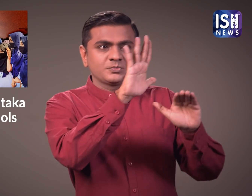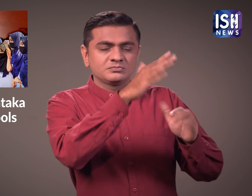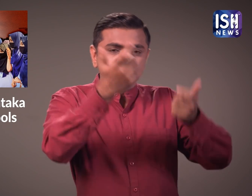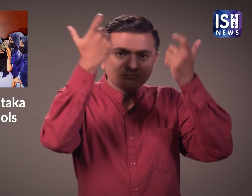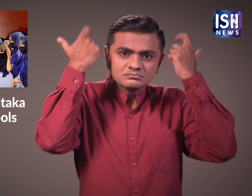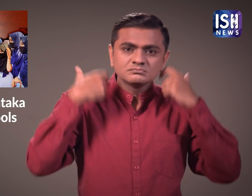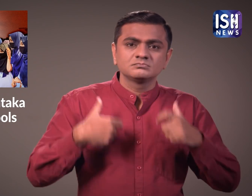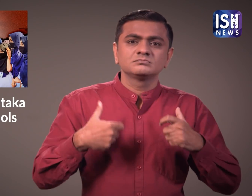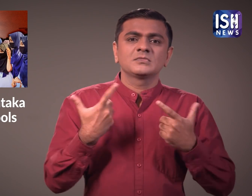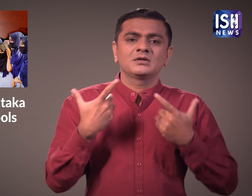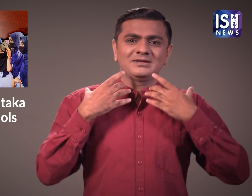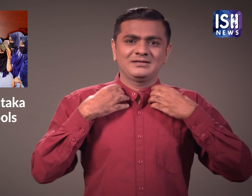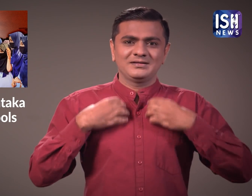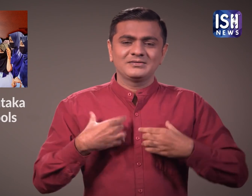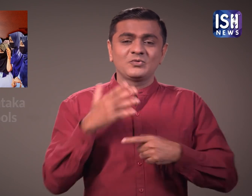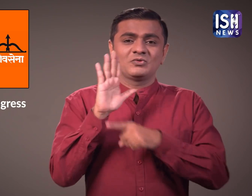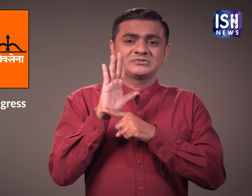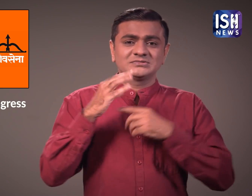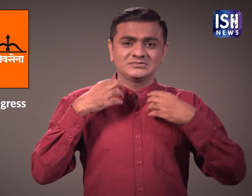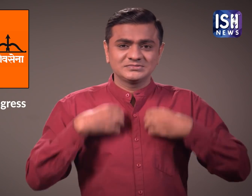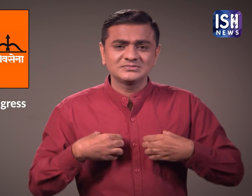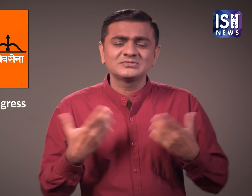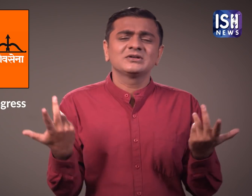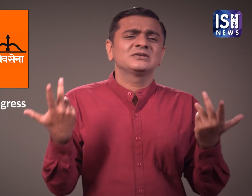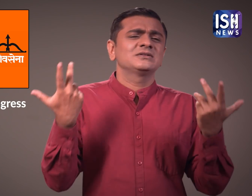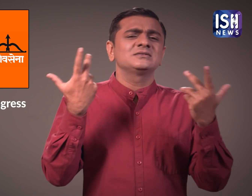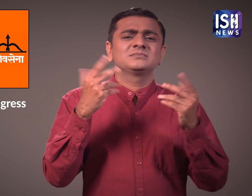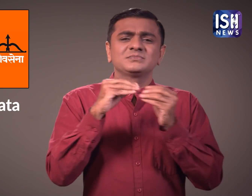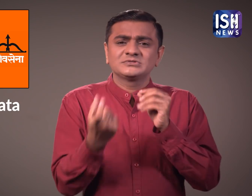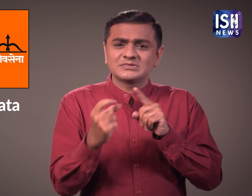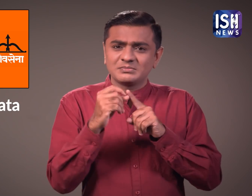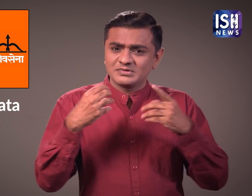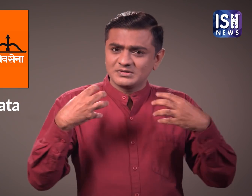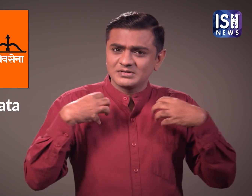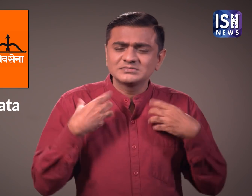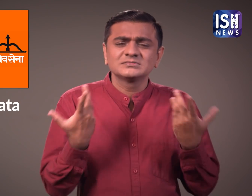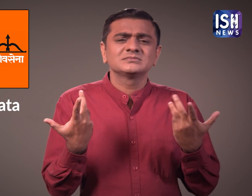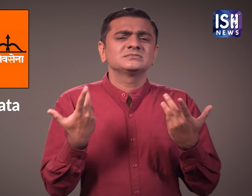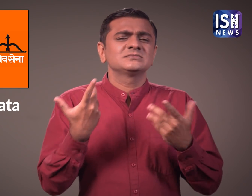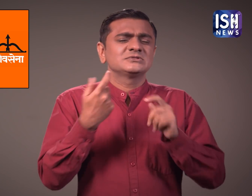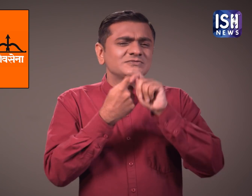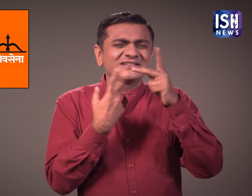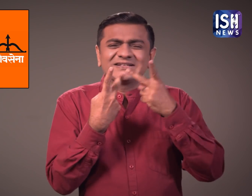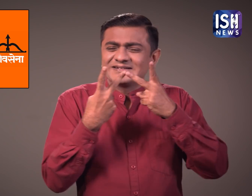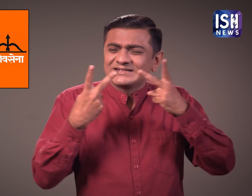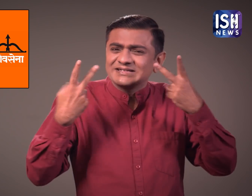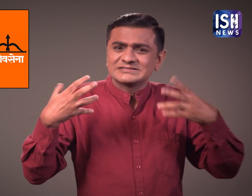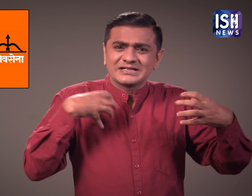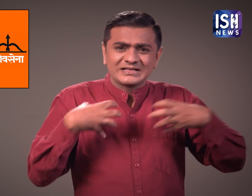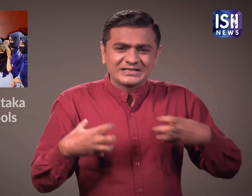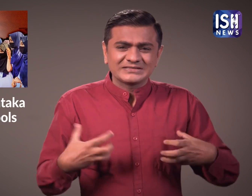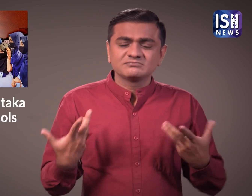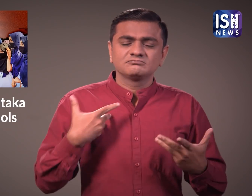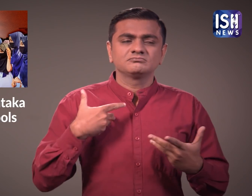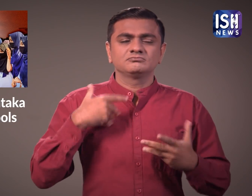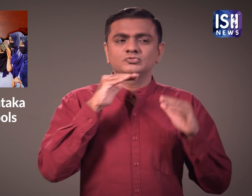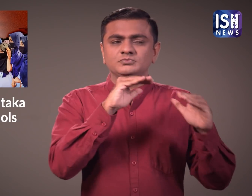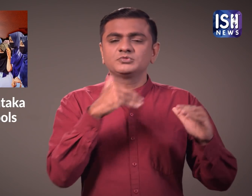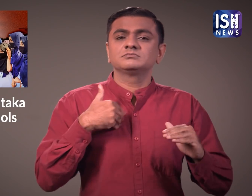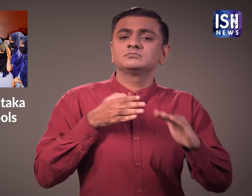जैसे दलों से संबंदित राजनितिक चीजे भी कॉलेज में